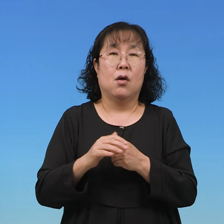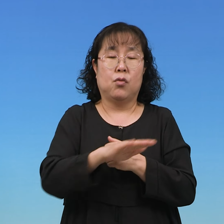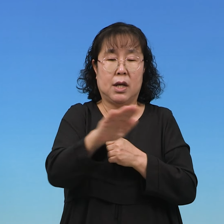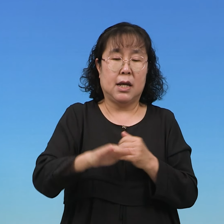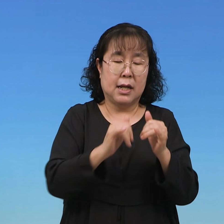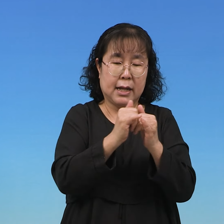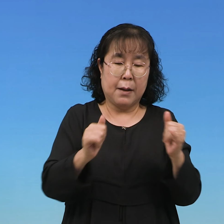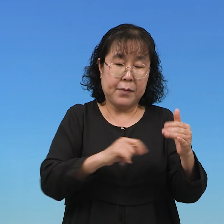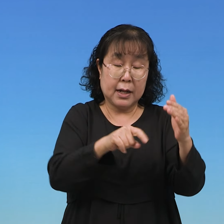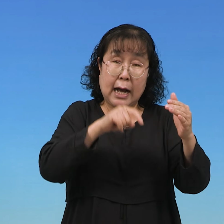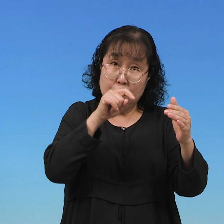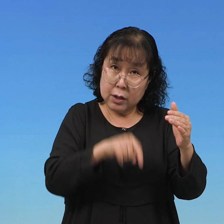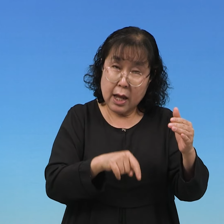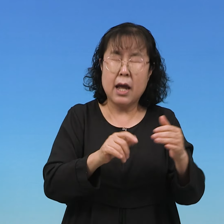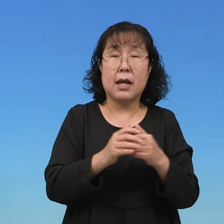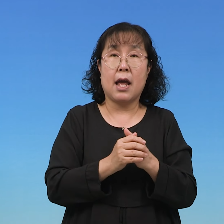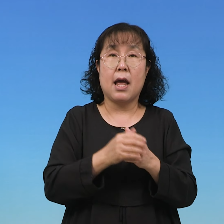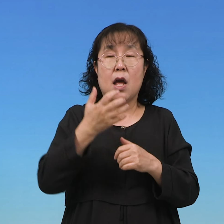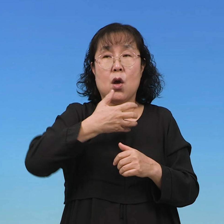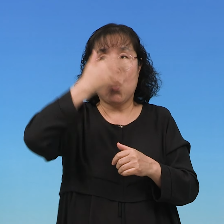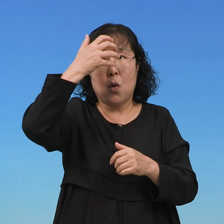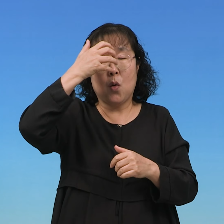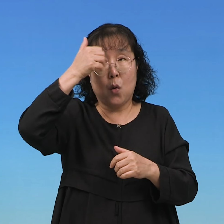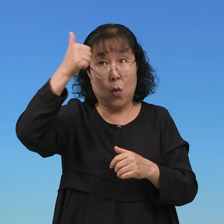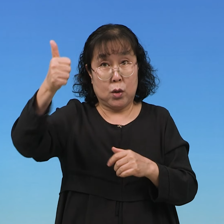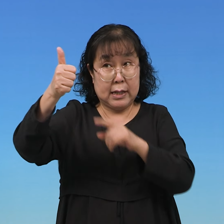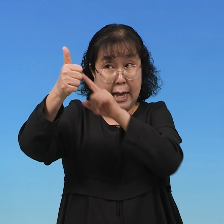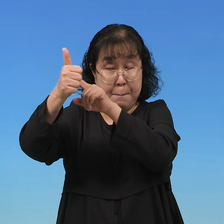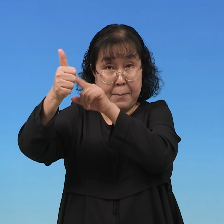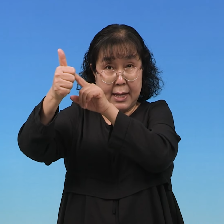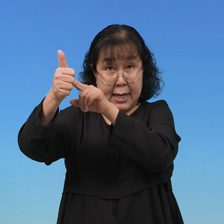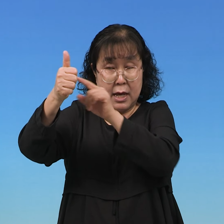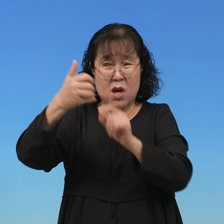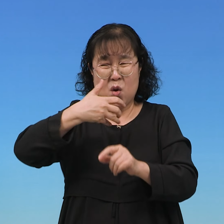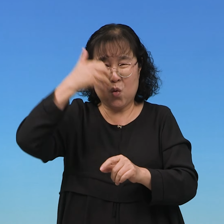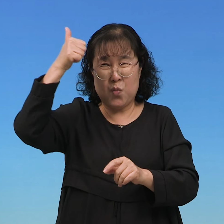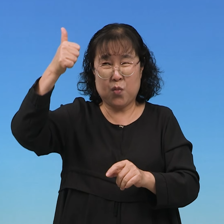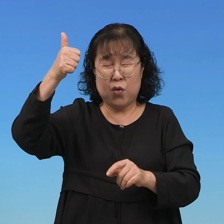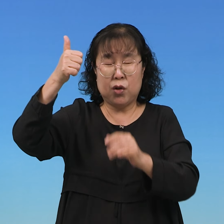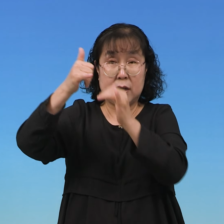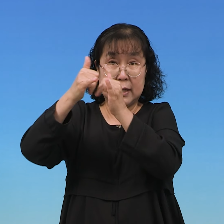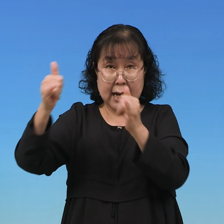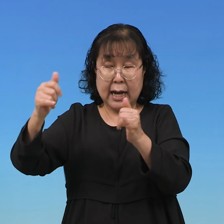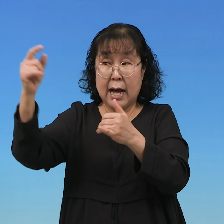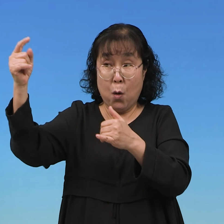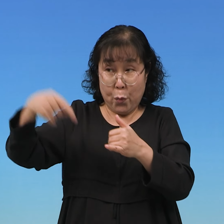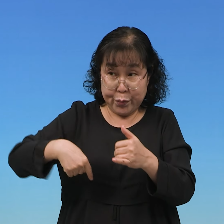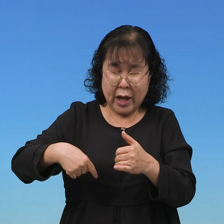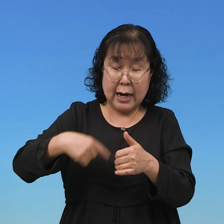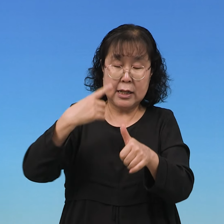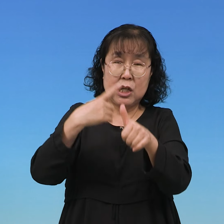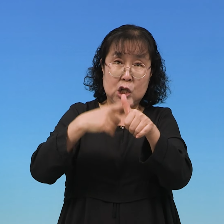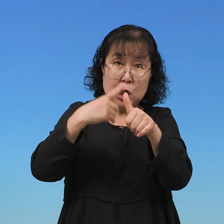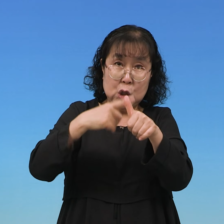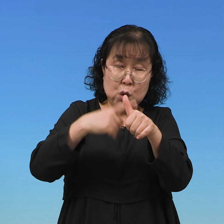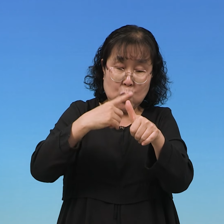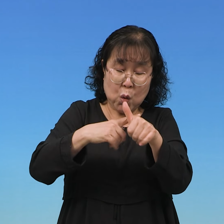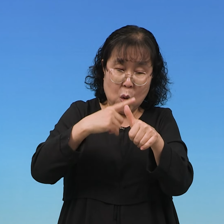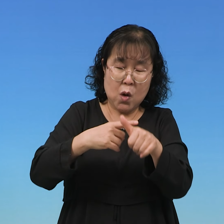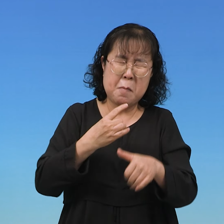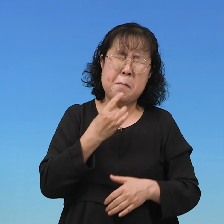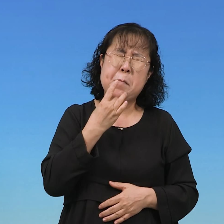중에서도 우리가 요셉이 꿈꾸는 자가 오는도다 조롱하는 그 조롱을 실제로 그것을